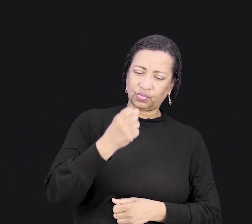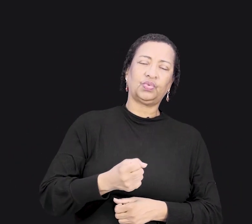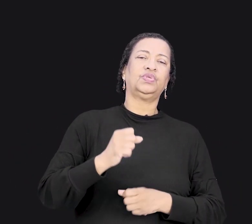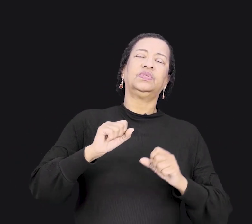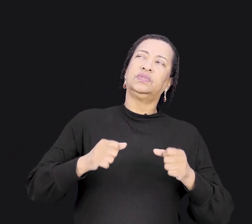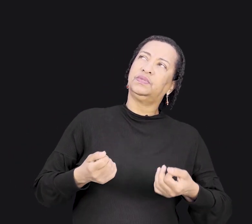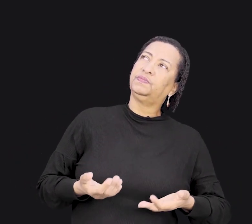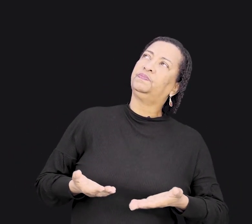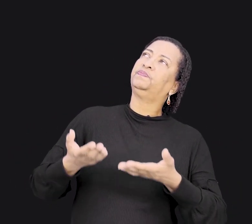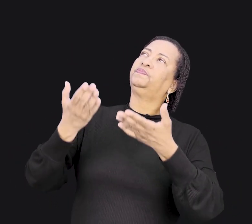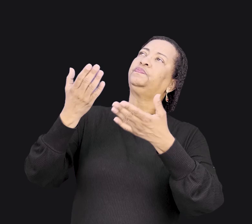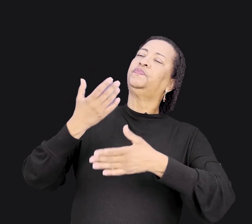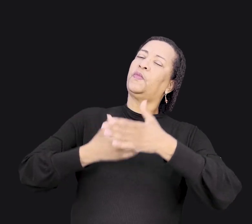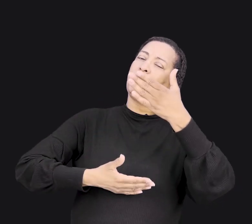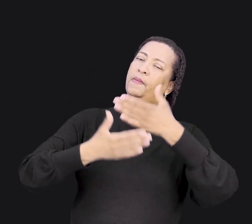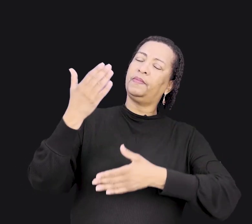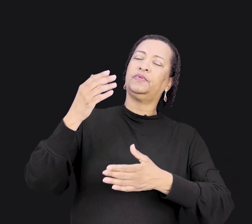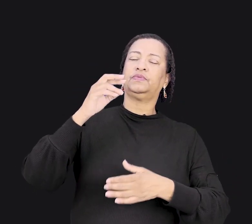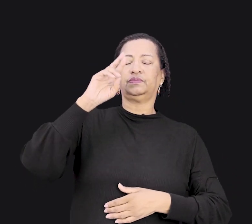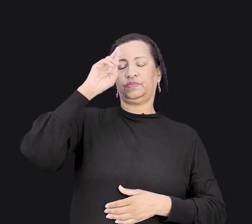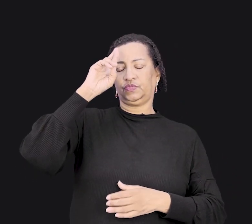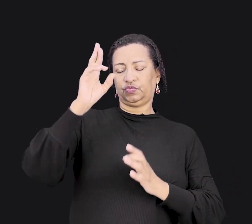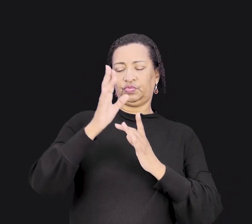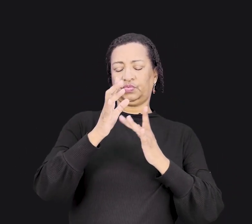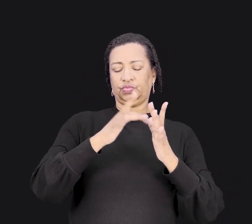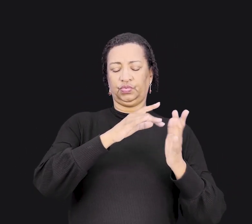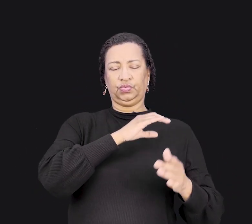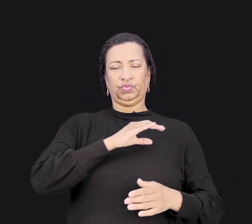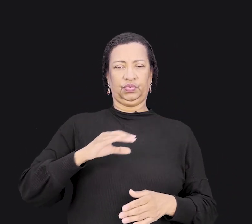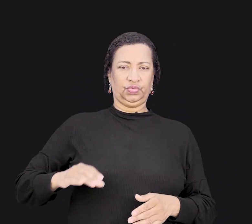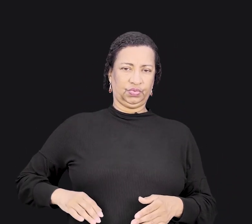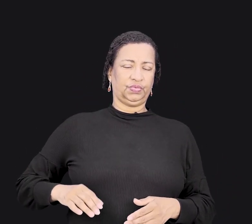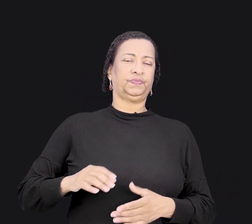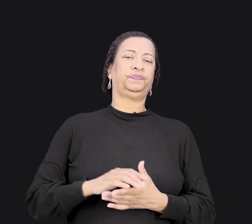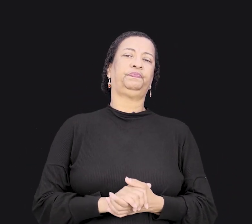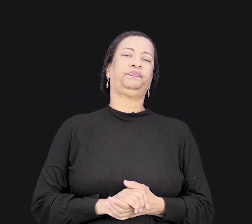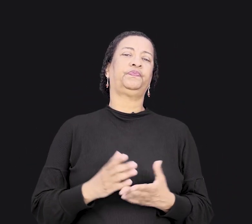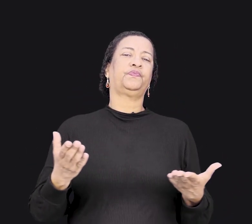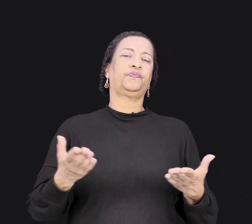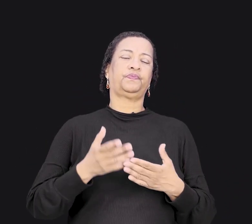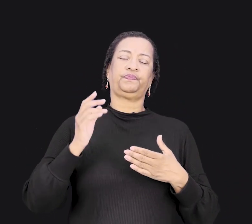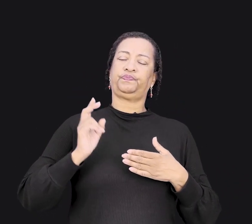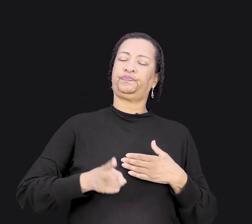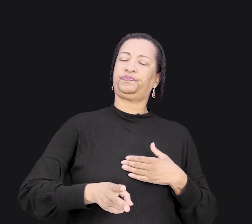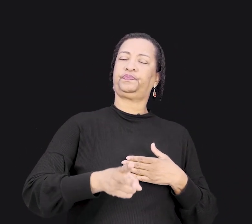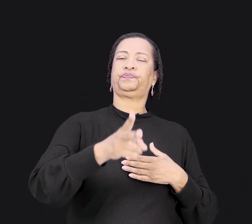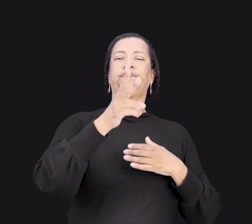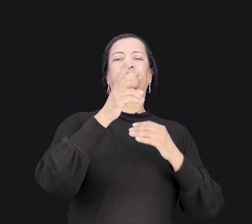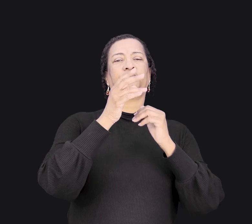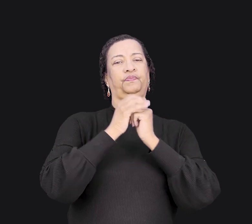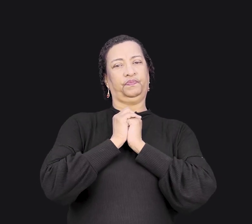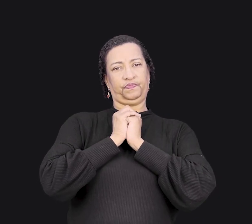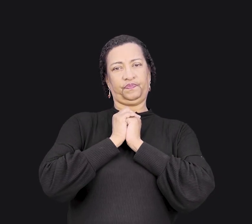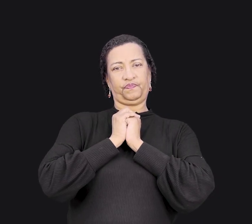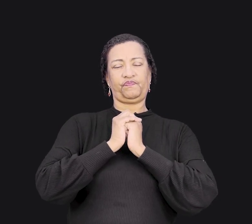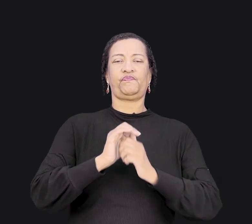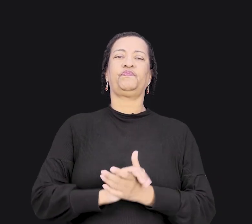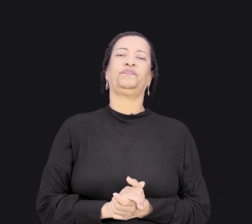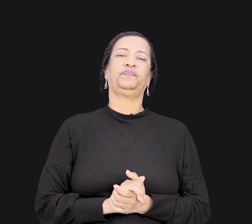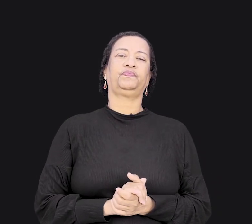nosso Senhor, antes de todos os tempos, agora e para todos sempre. Amém.